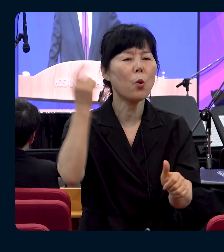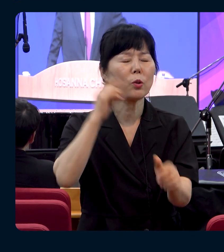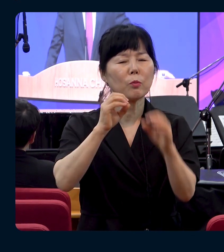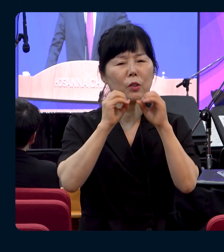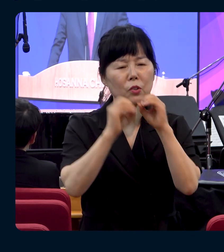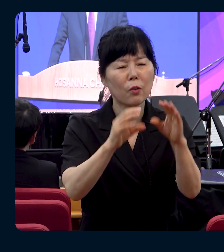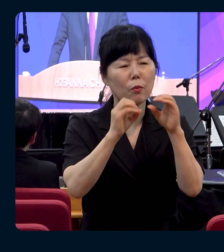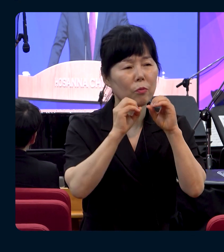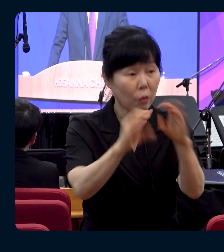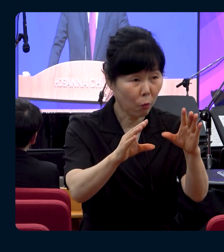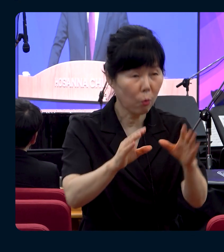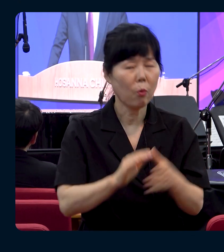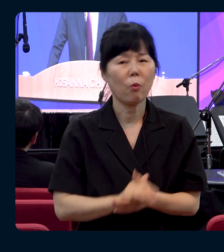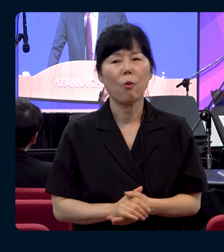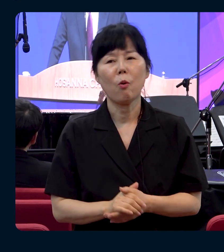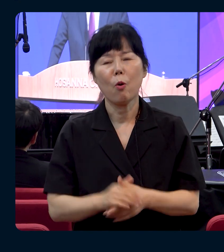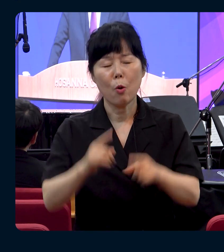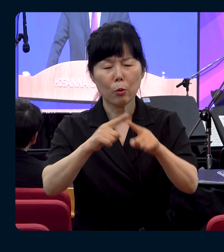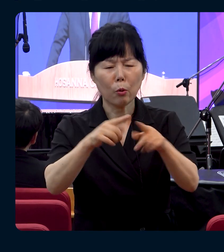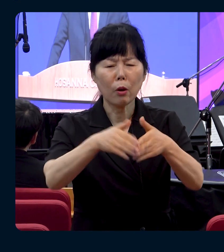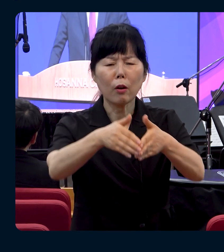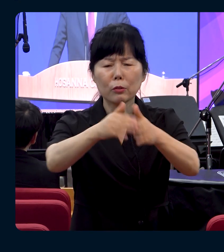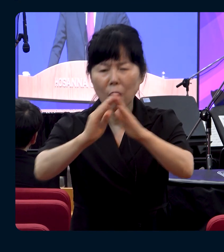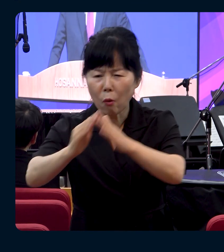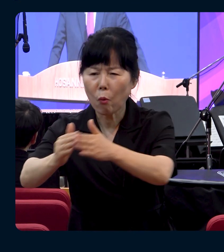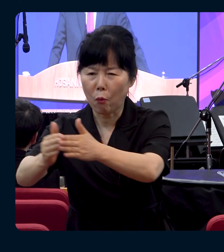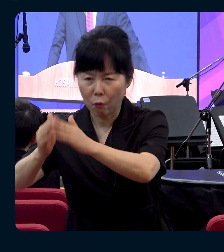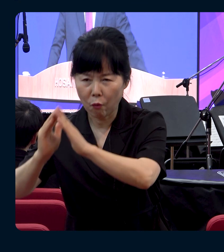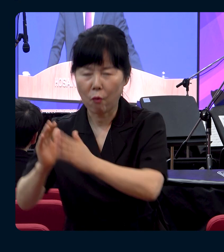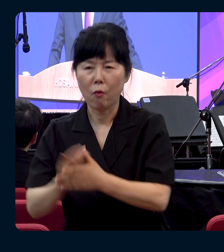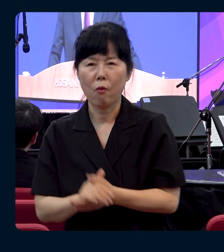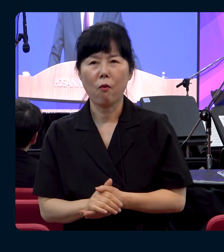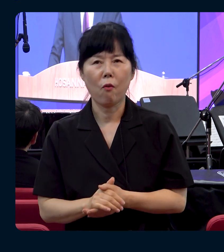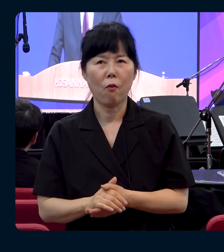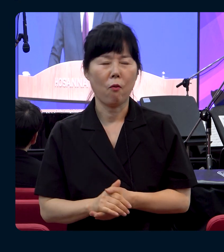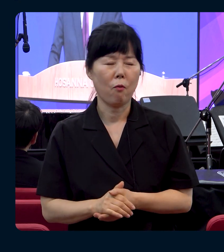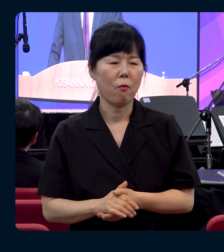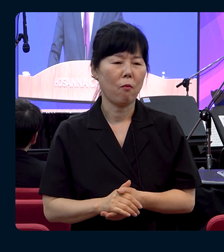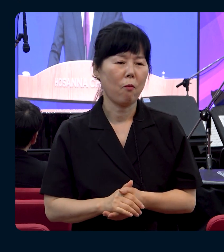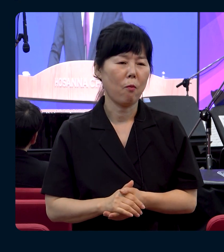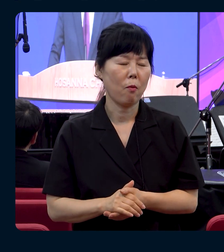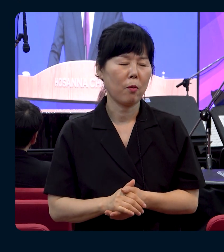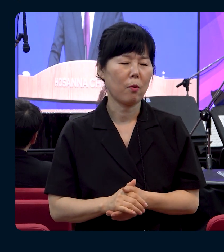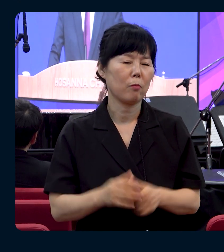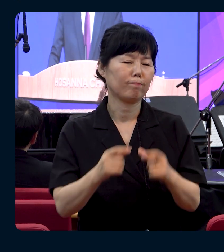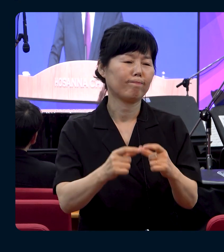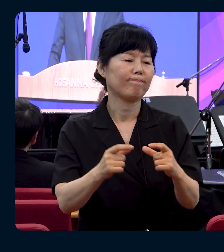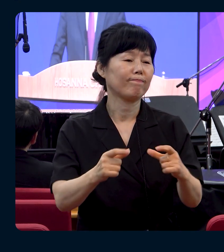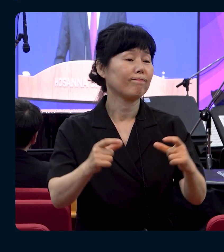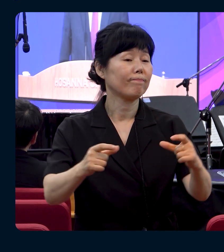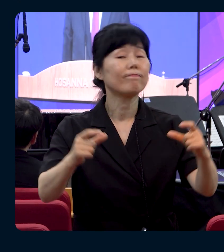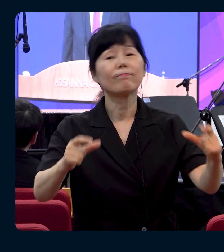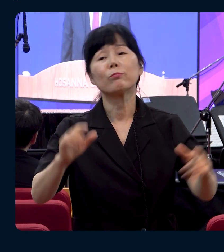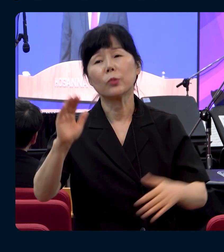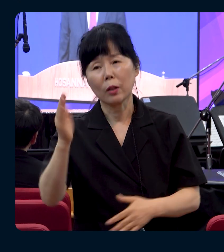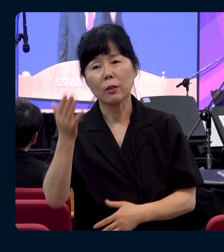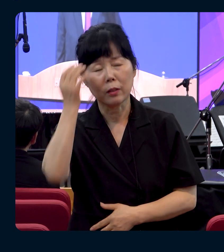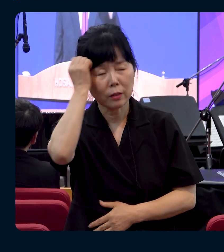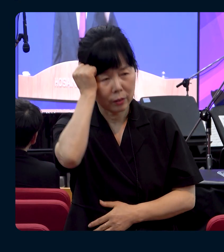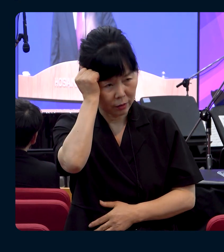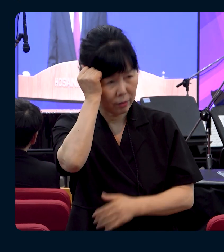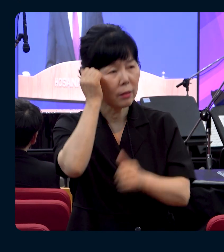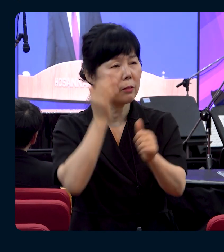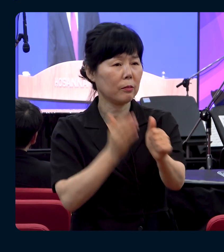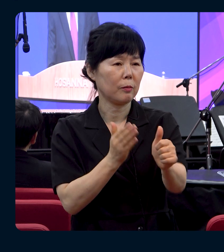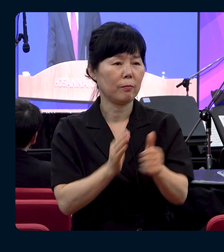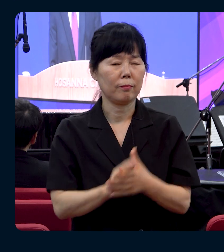전파되고 교회가 세워져 가고 그러면서 확장되어 갔다 하는 사실을 잊으시면 안 됩니다. 자,